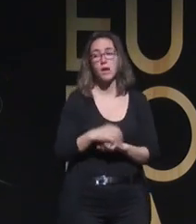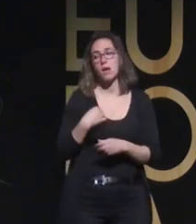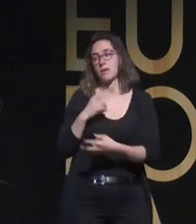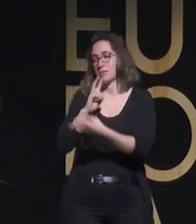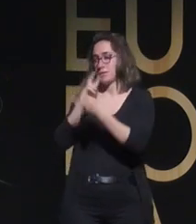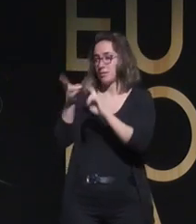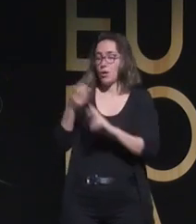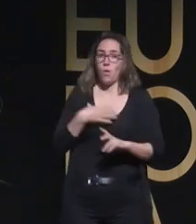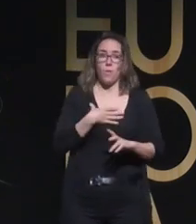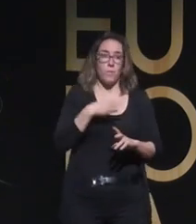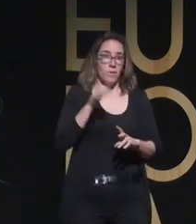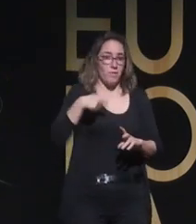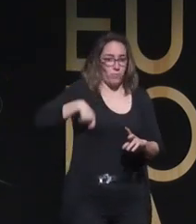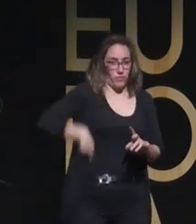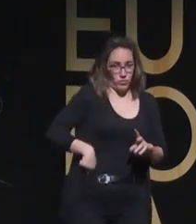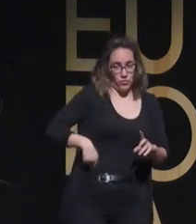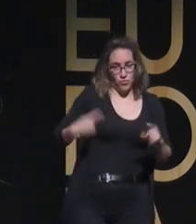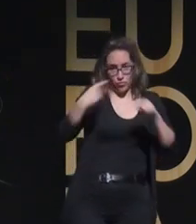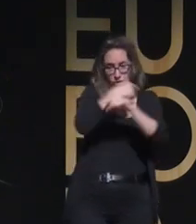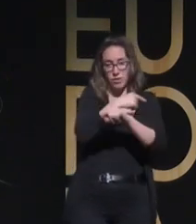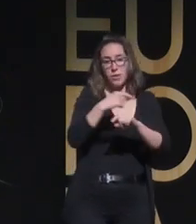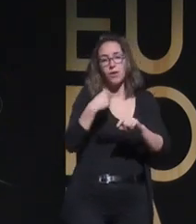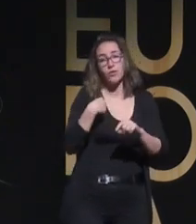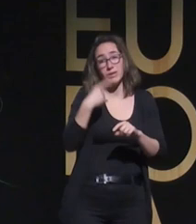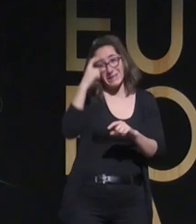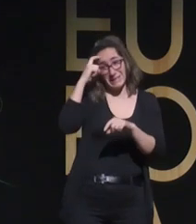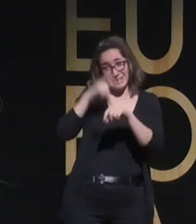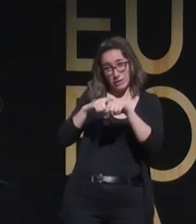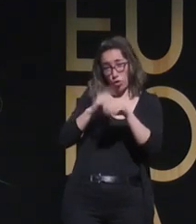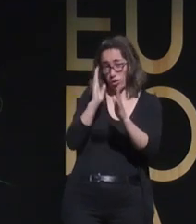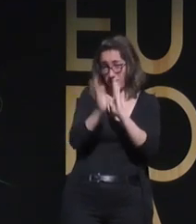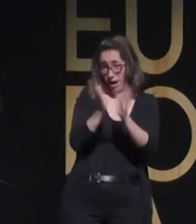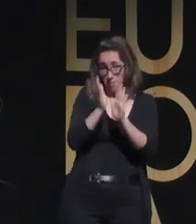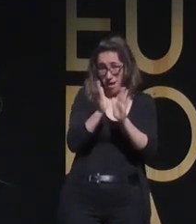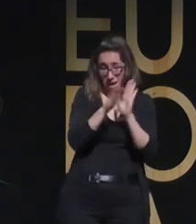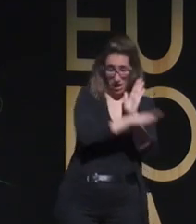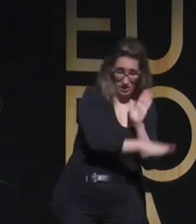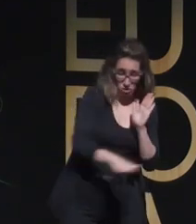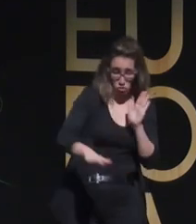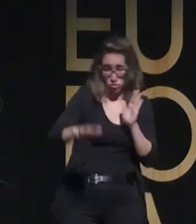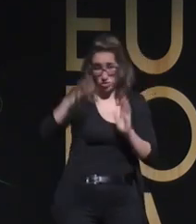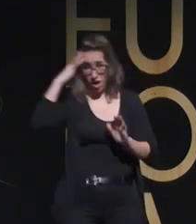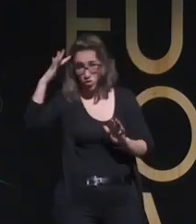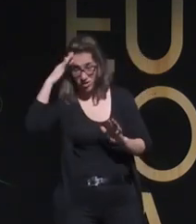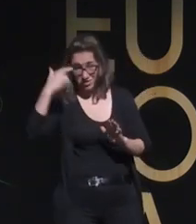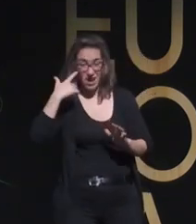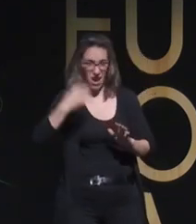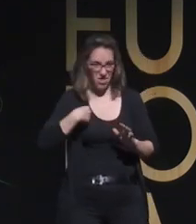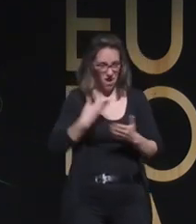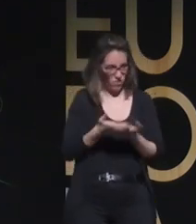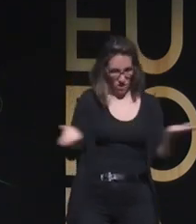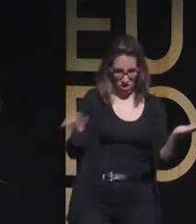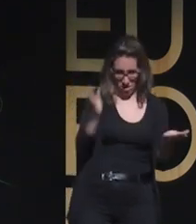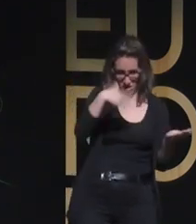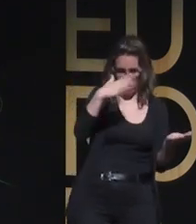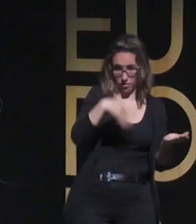de mi propia profesión. Yo no creo mucho en la psicoterapia con adolescentes y con niños. Y me explico. Me voy a explicar. Pues nada, todos a casa,